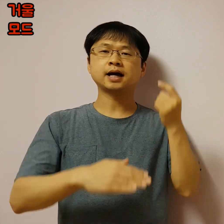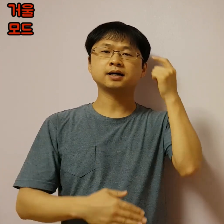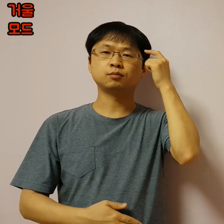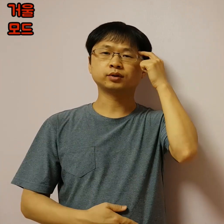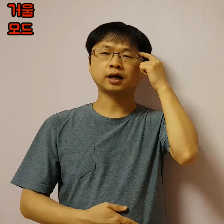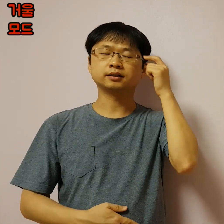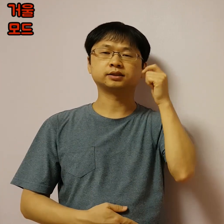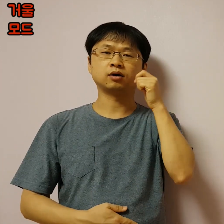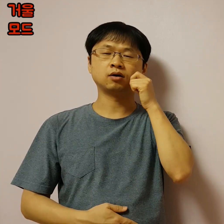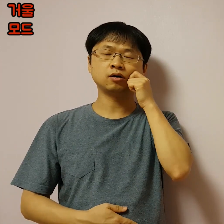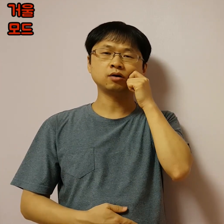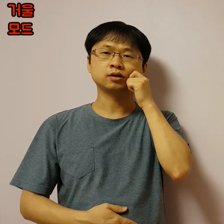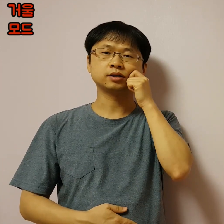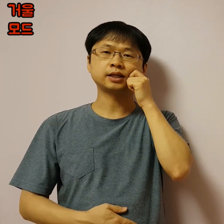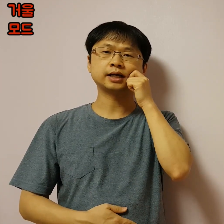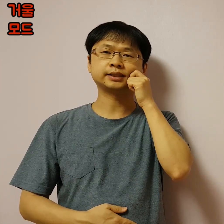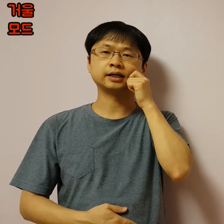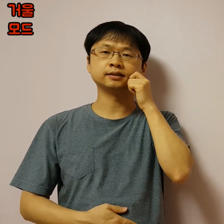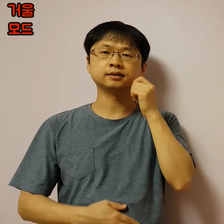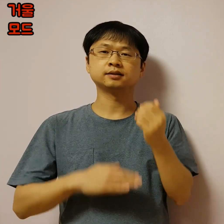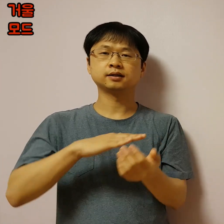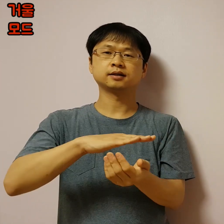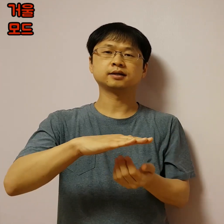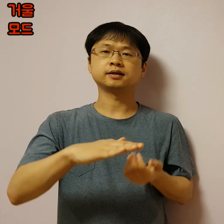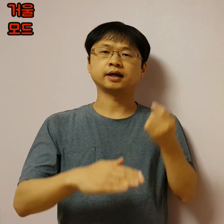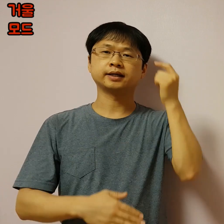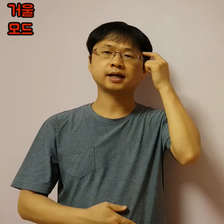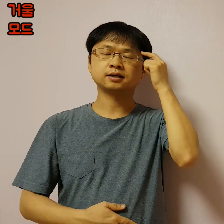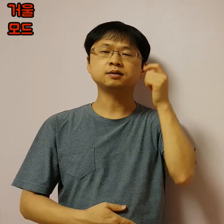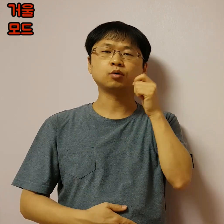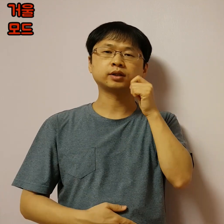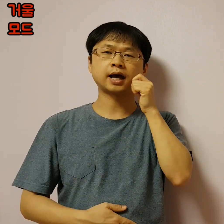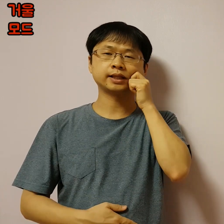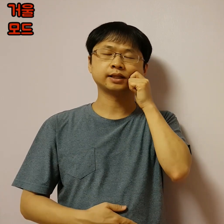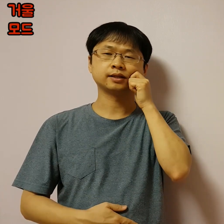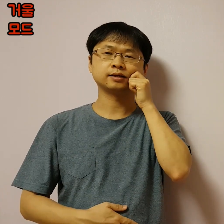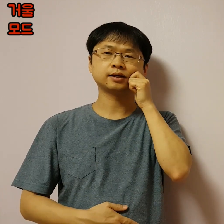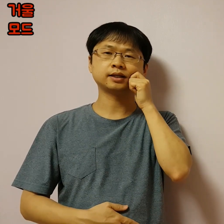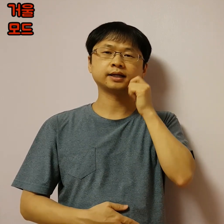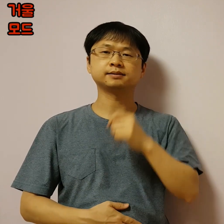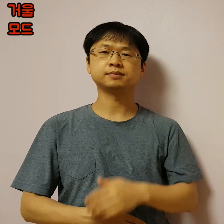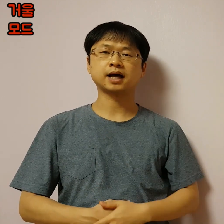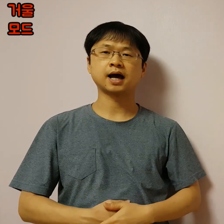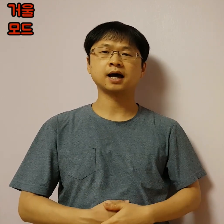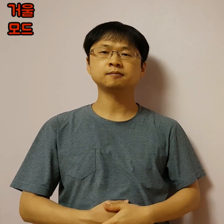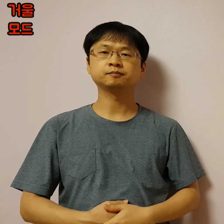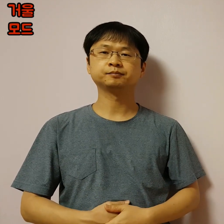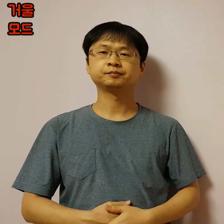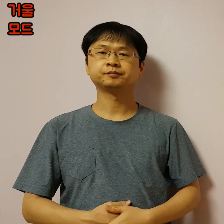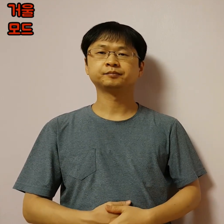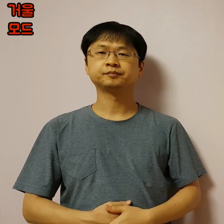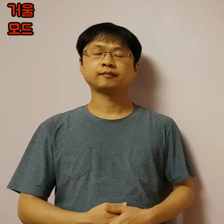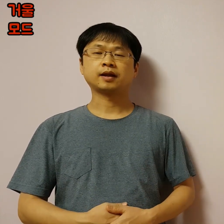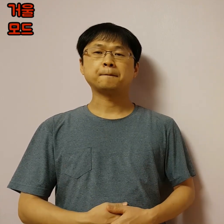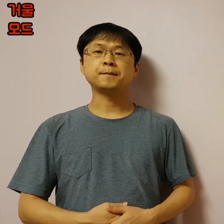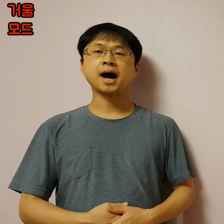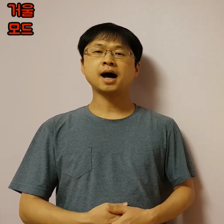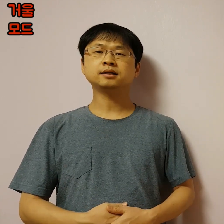예상을 못한 거죠. 뜻하지 않은, 예상을 못한, 이렇게 되겠습니다.